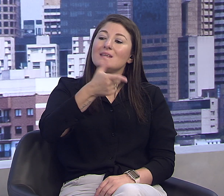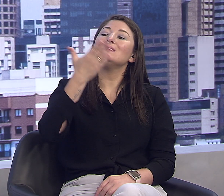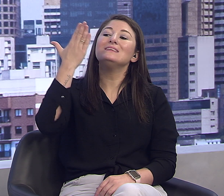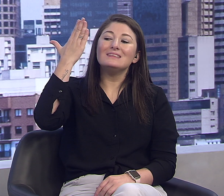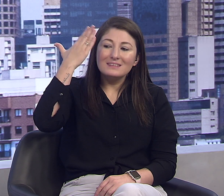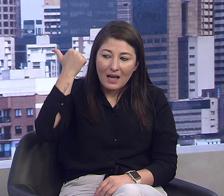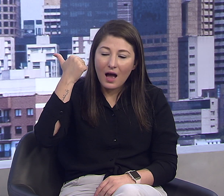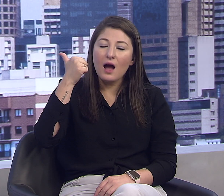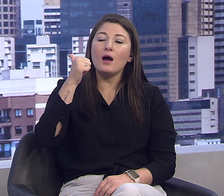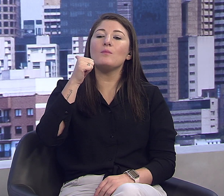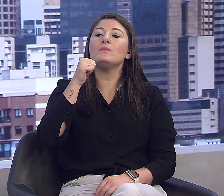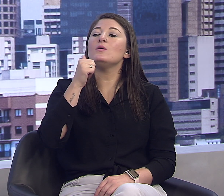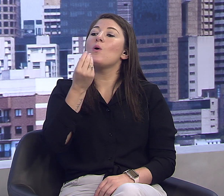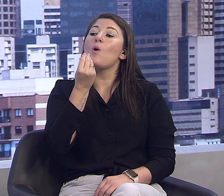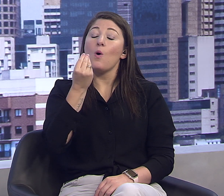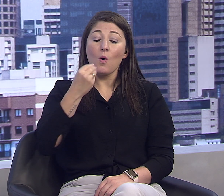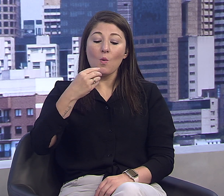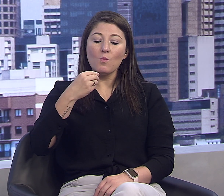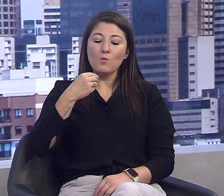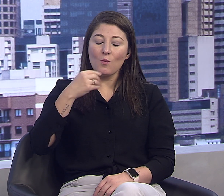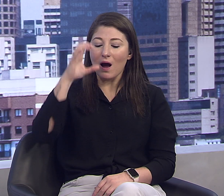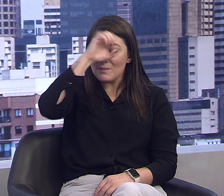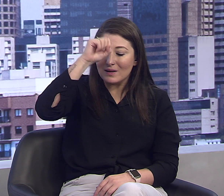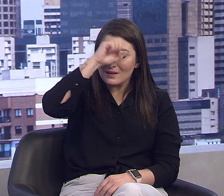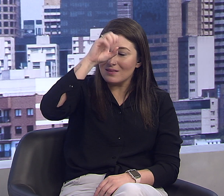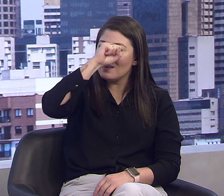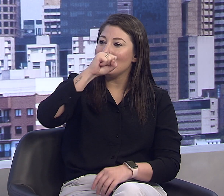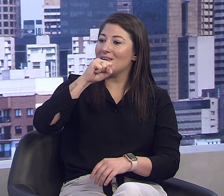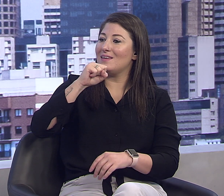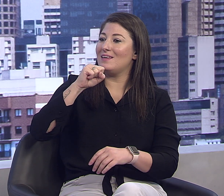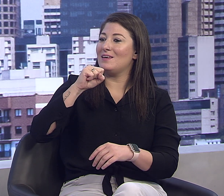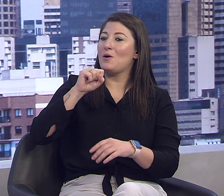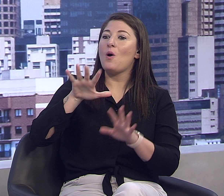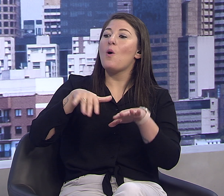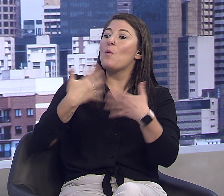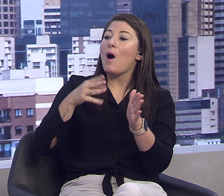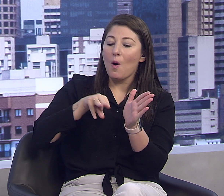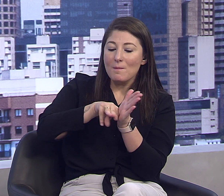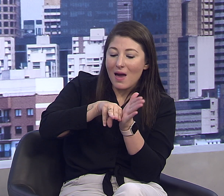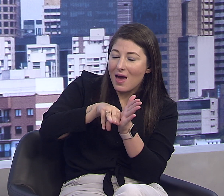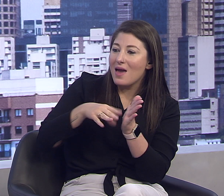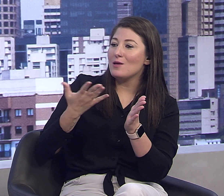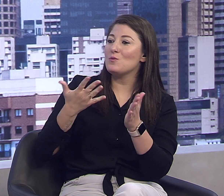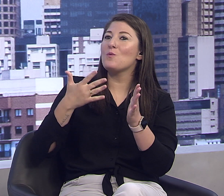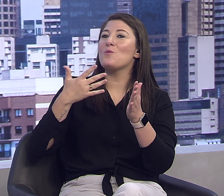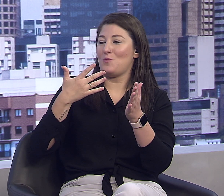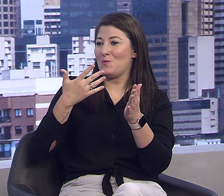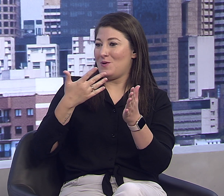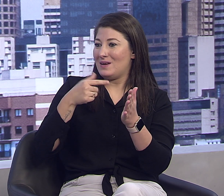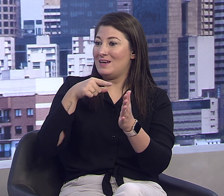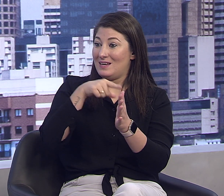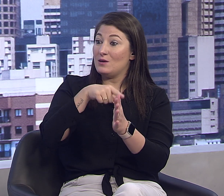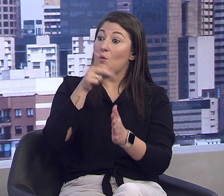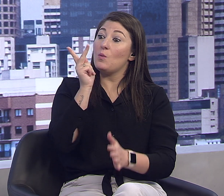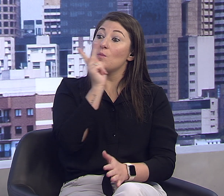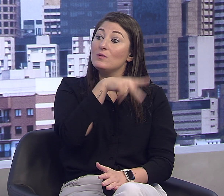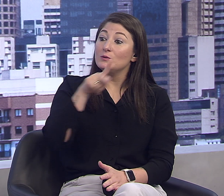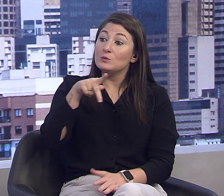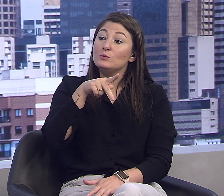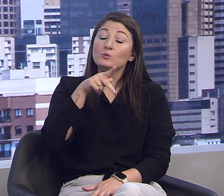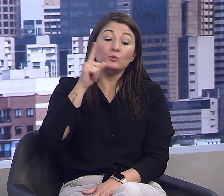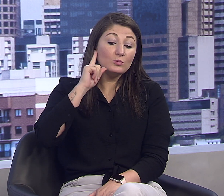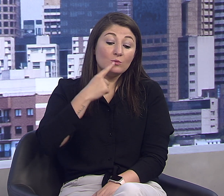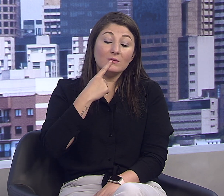surda. E então, o professor surdo, ele sabe como aprender Libras, como aprender o conteúdo,